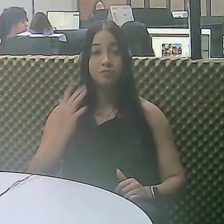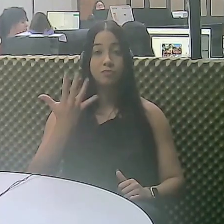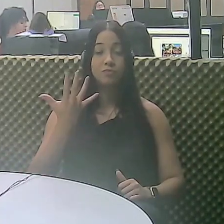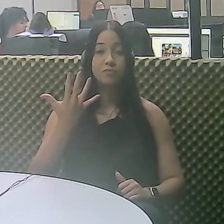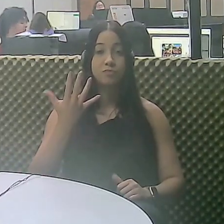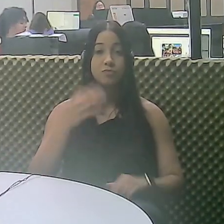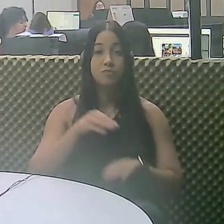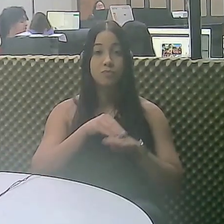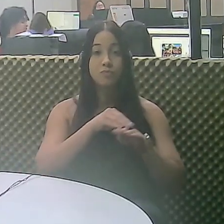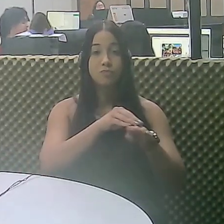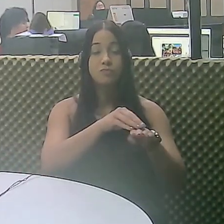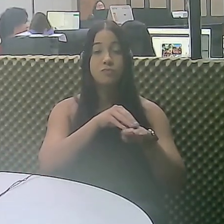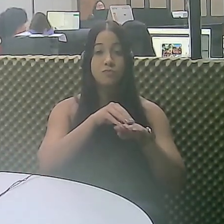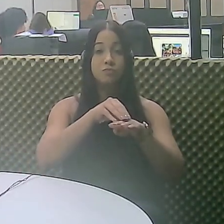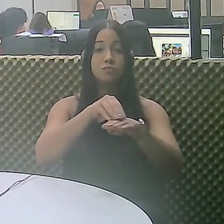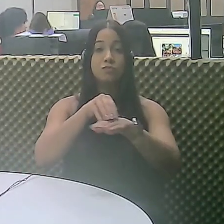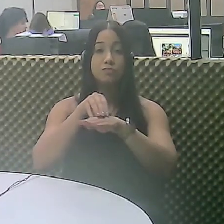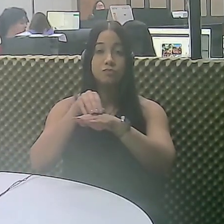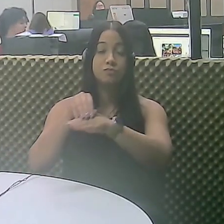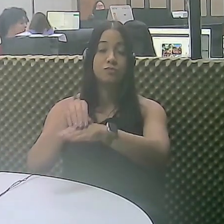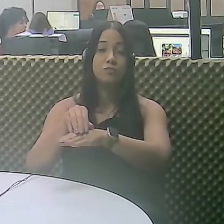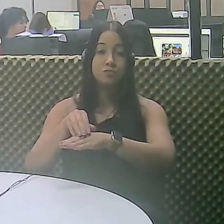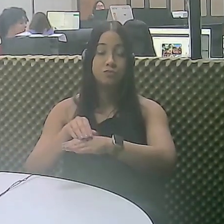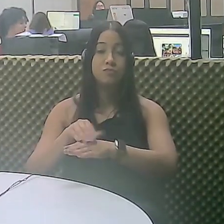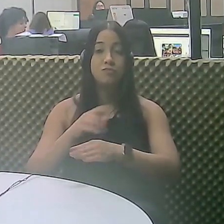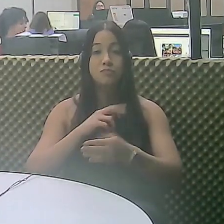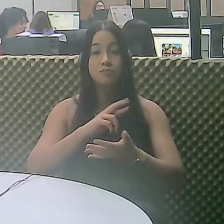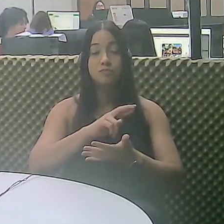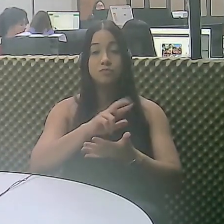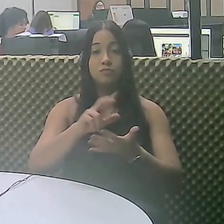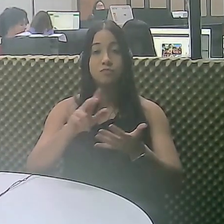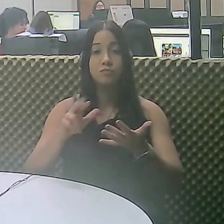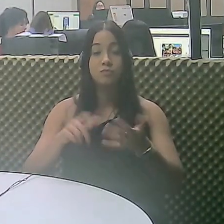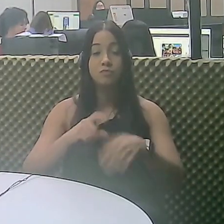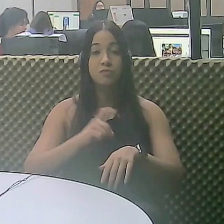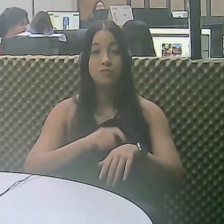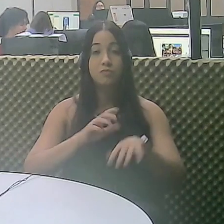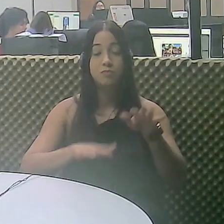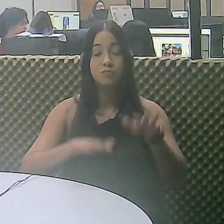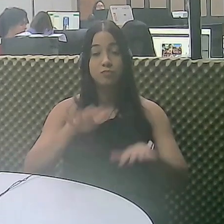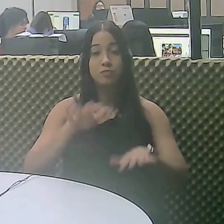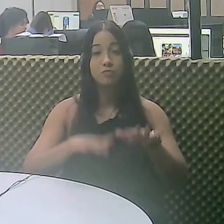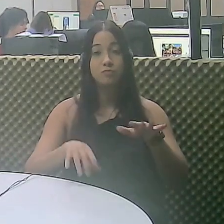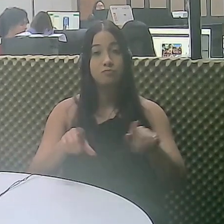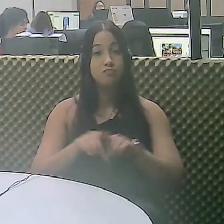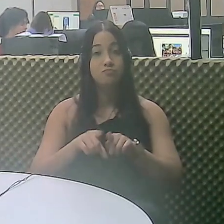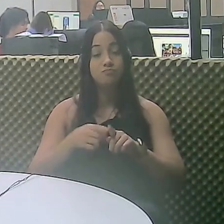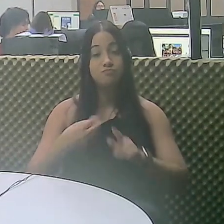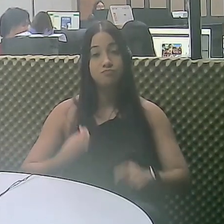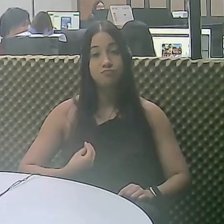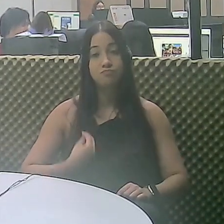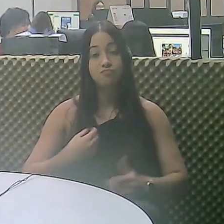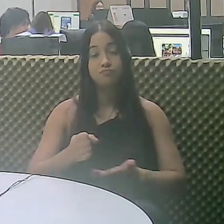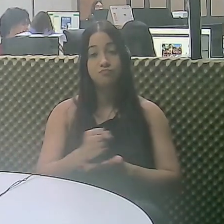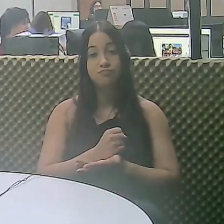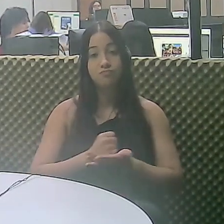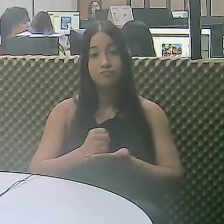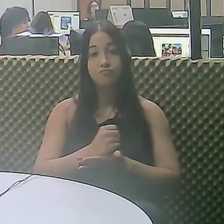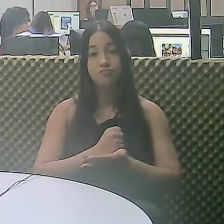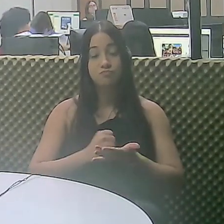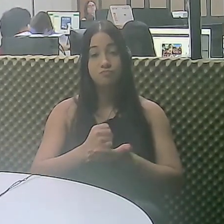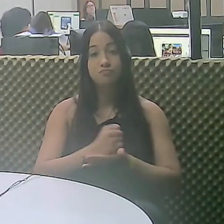Itinerante com assistência ocorrendo em escalas diferentes a depender da unidade e com a presença de farmacêutico para